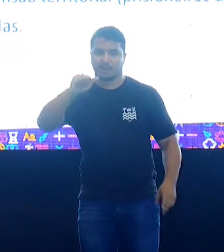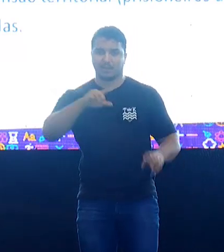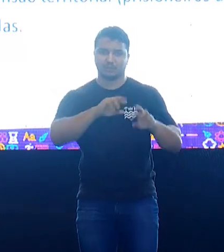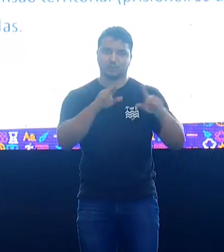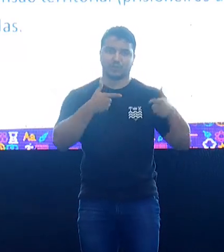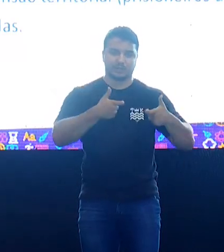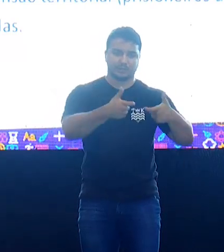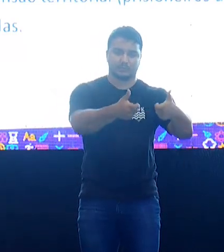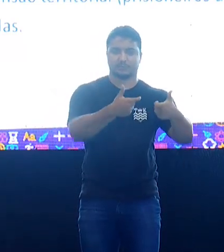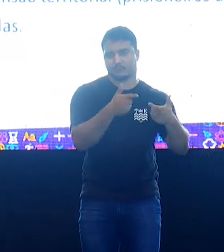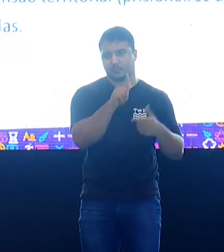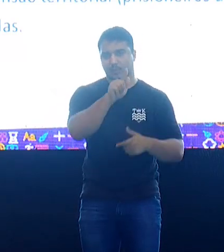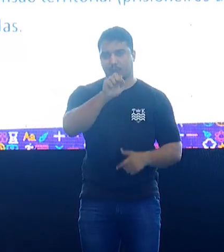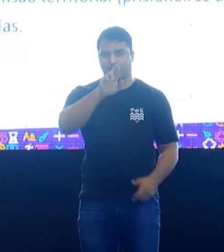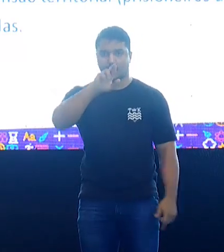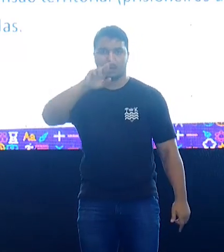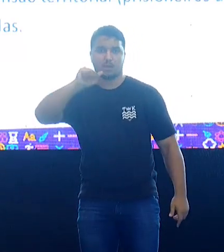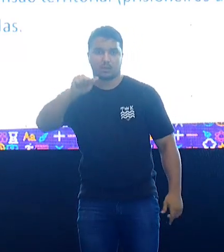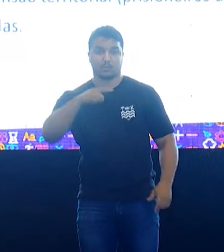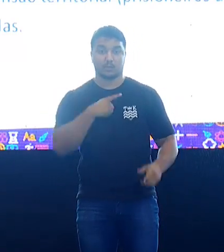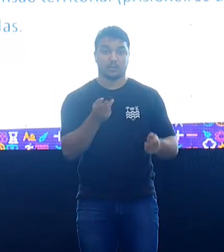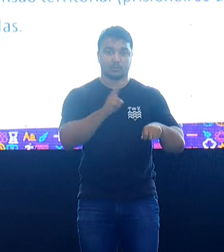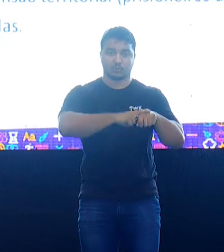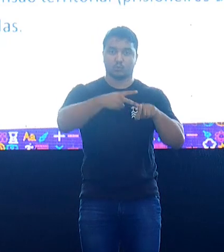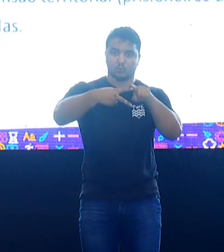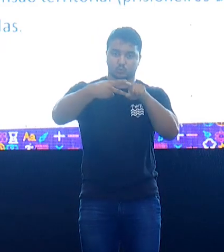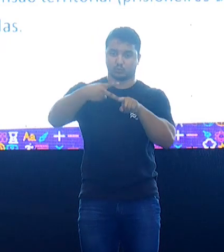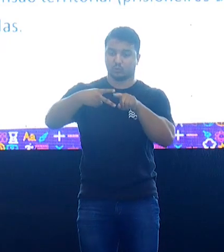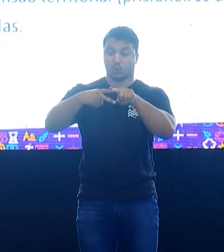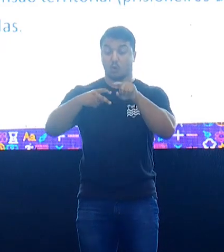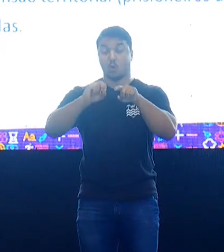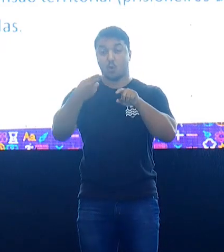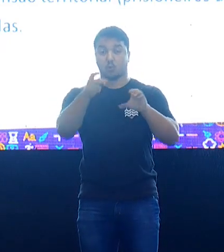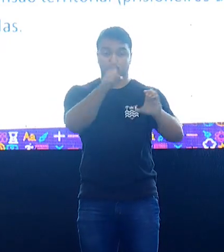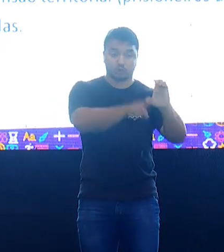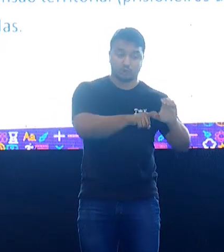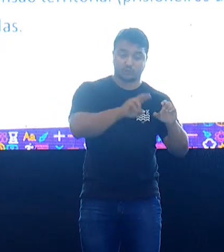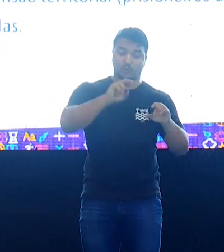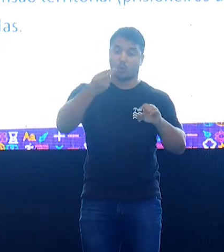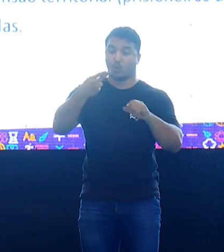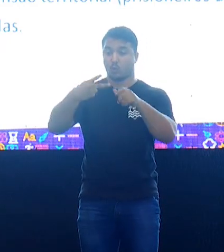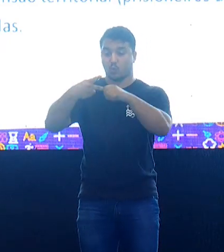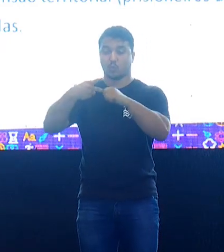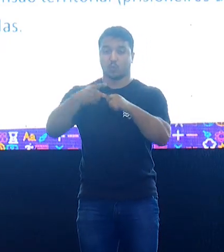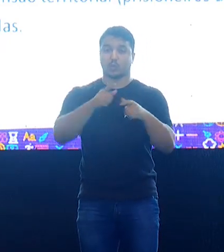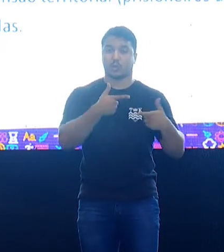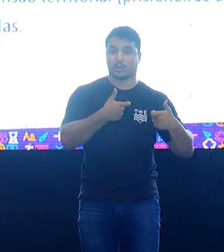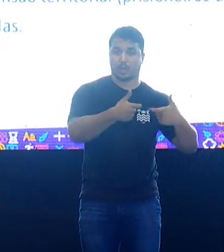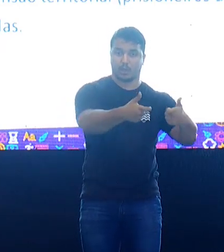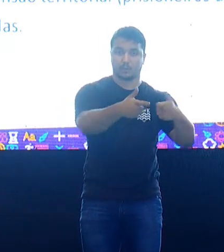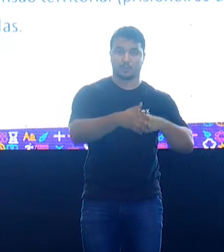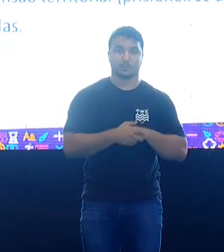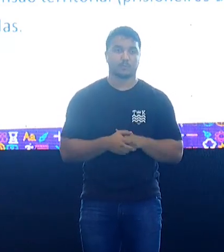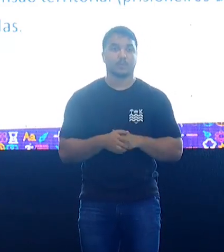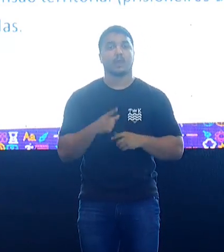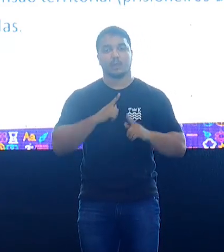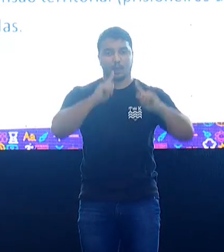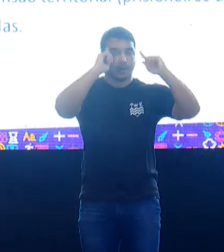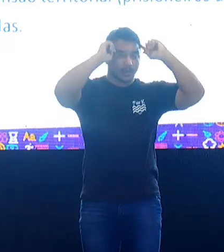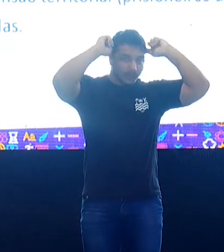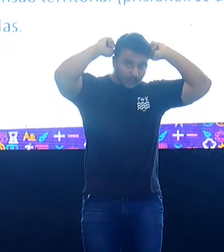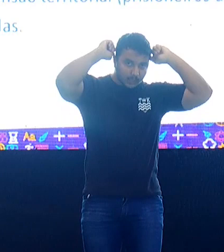guerra. Eram essas duas condições que tornava alguém escravo no mundo antigo, tanto em